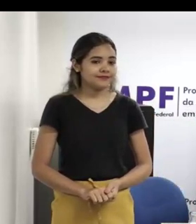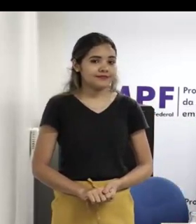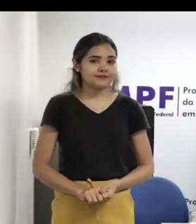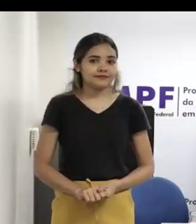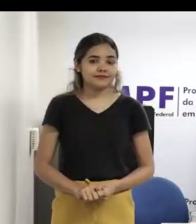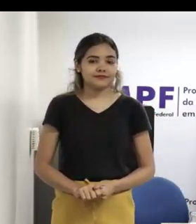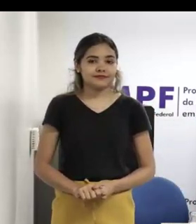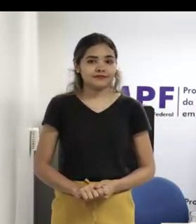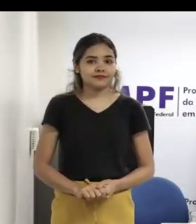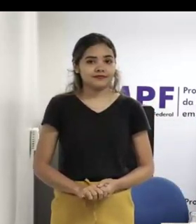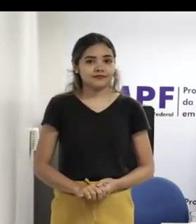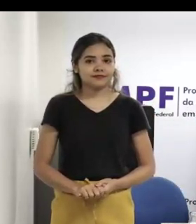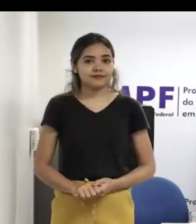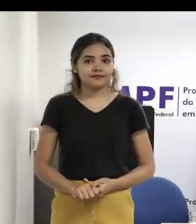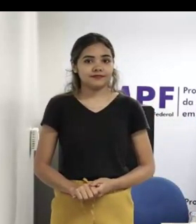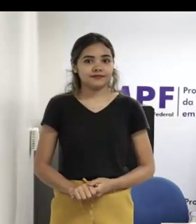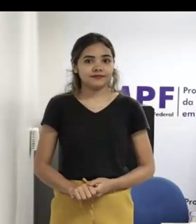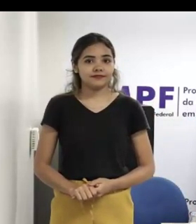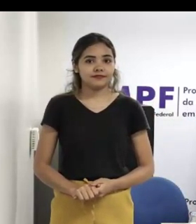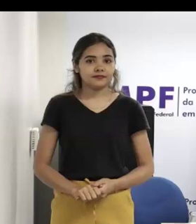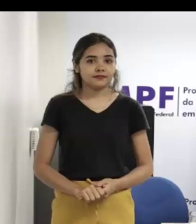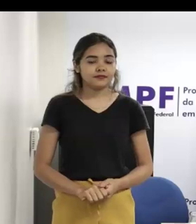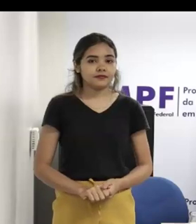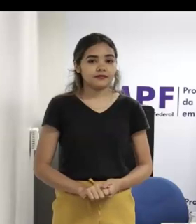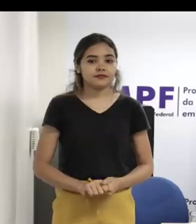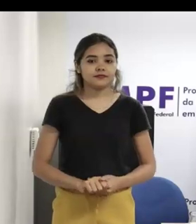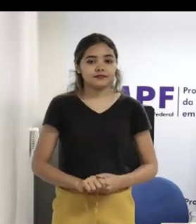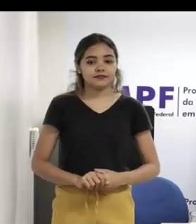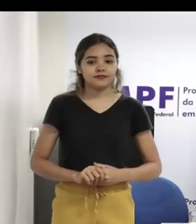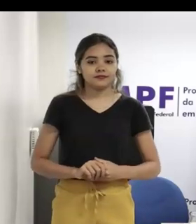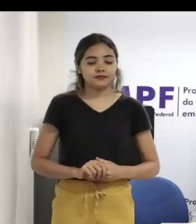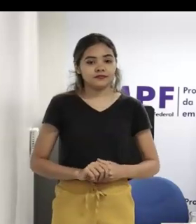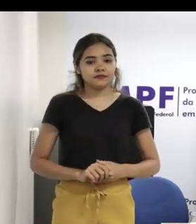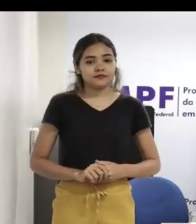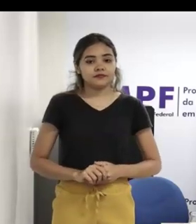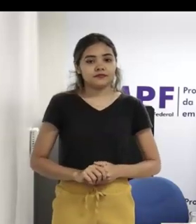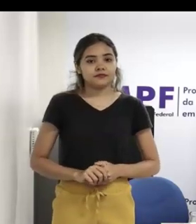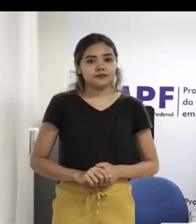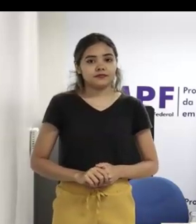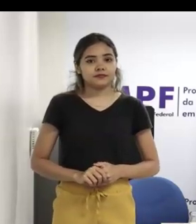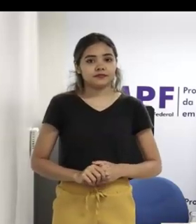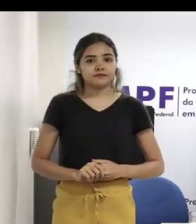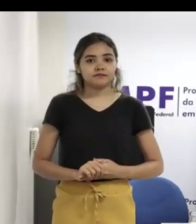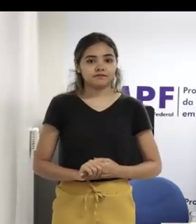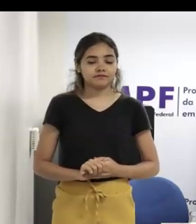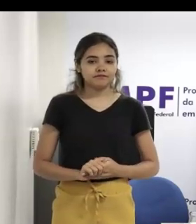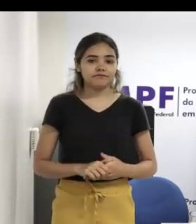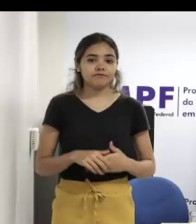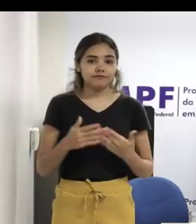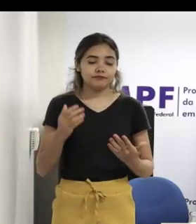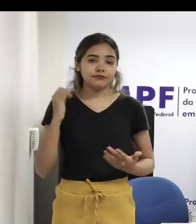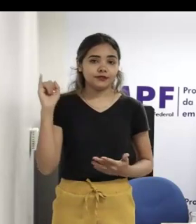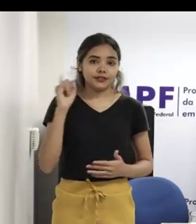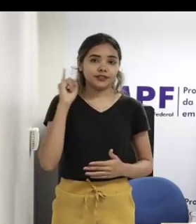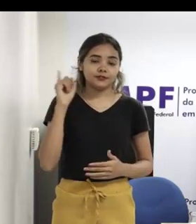eh e procurar entrar em contato com as famílias pro compartilhamento